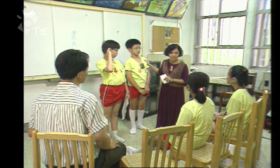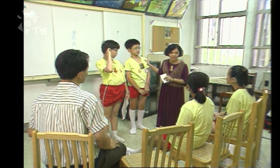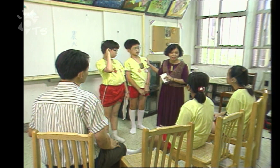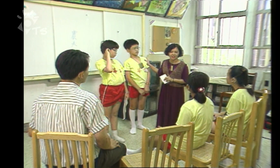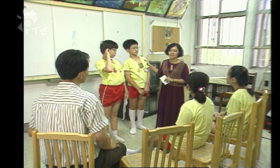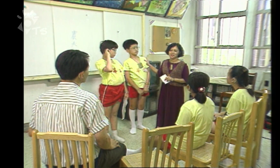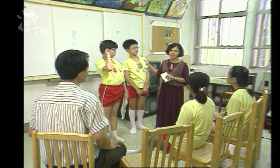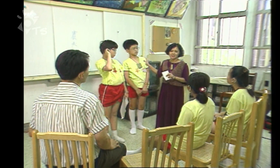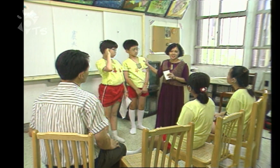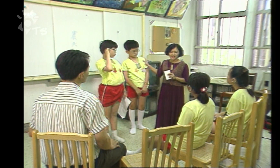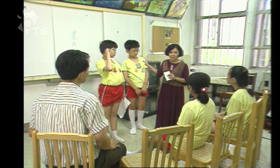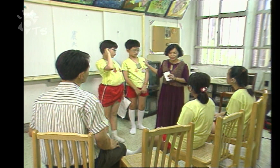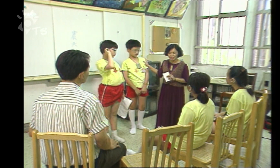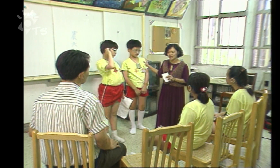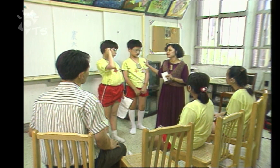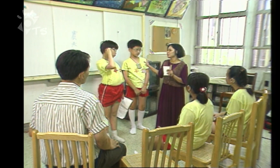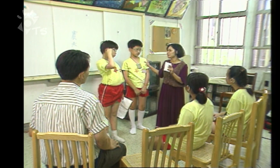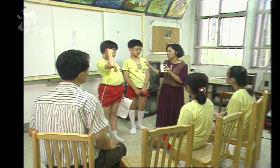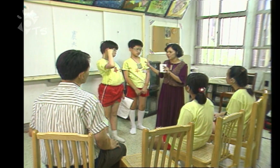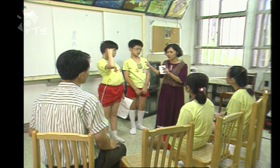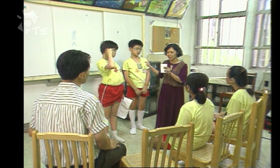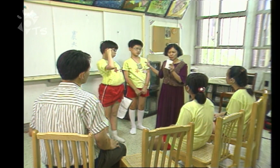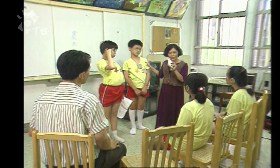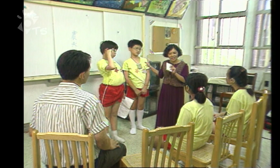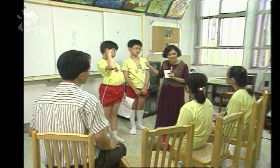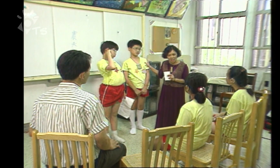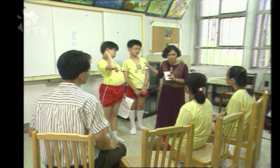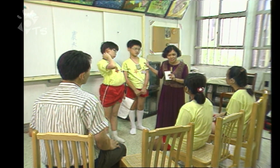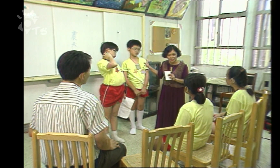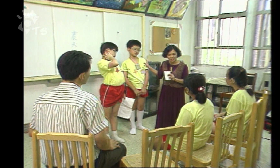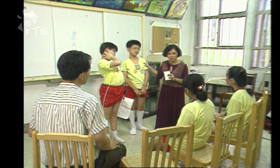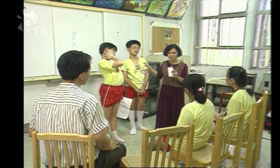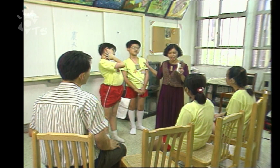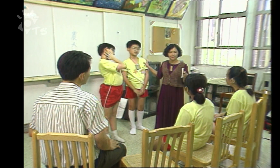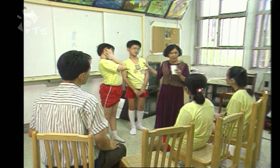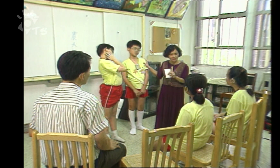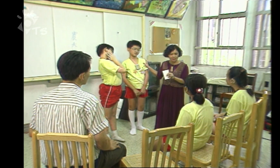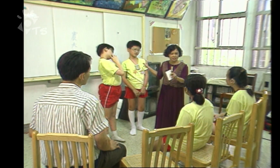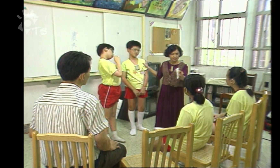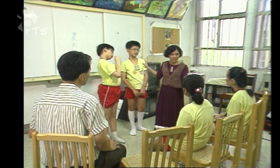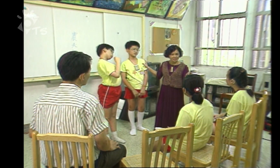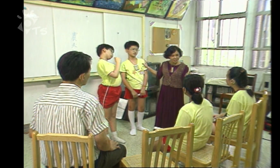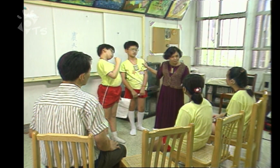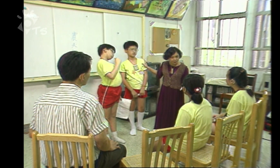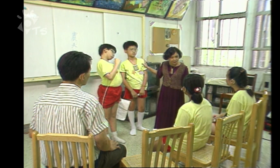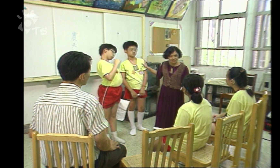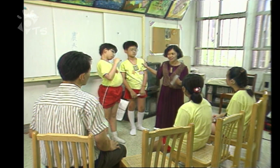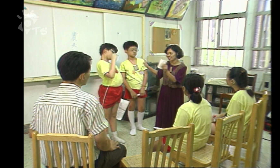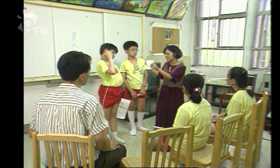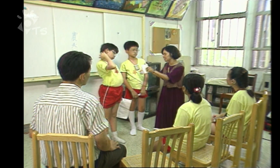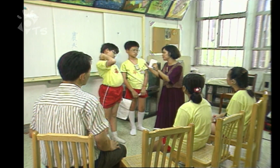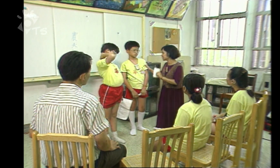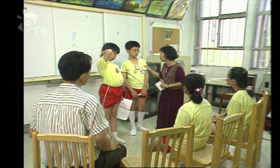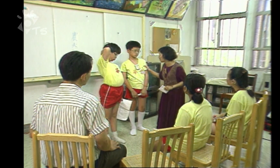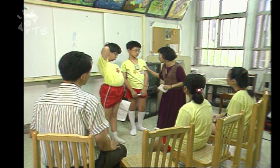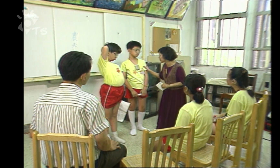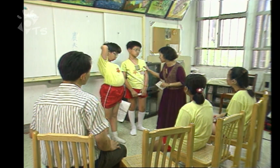啊。星期六呢，希望小朋友呢都不要看稿子，然后再表演，然后你们俩先表演，然后再请你们再表演一次，好不